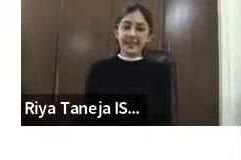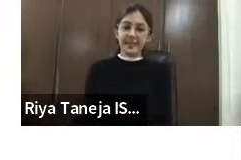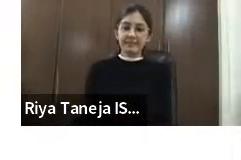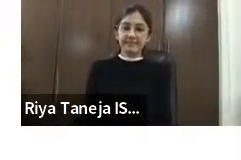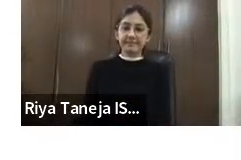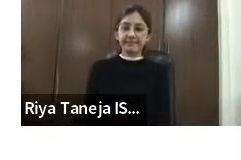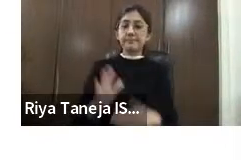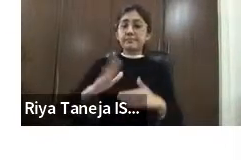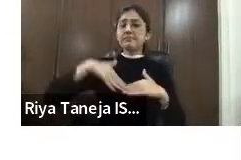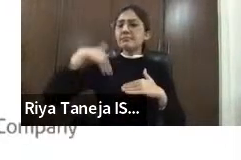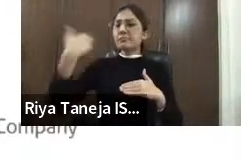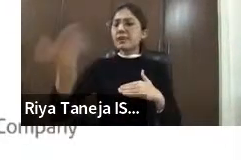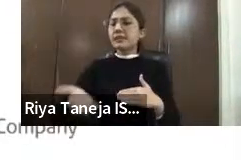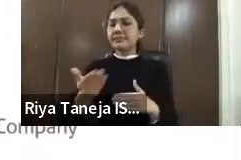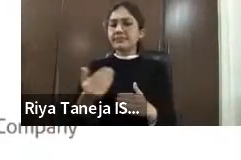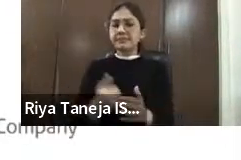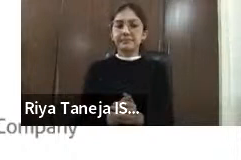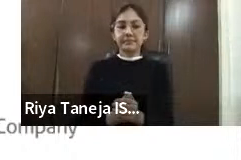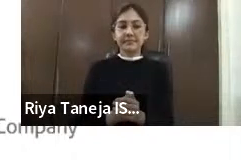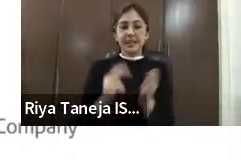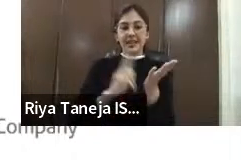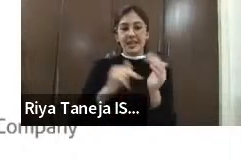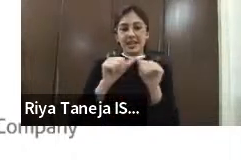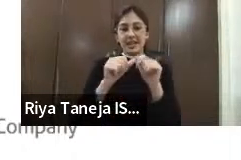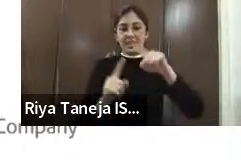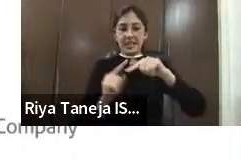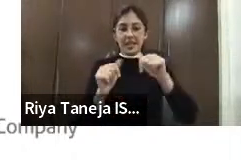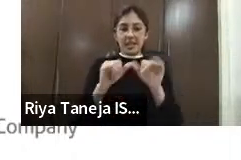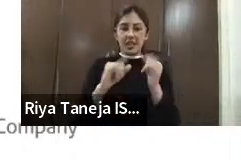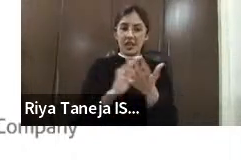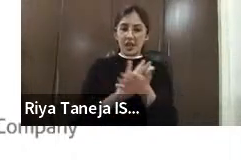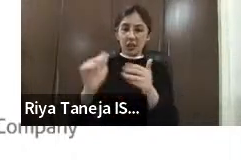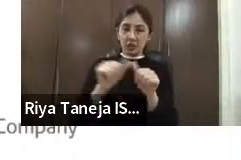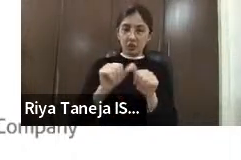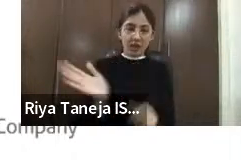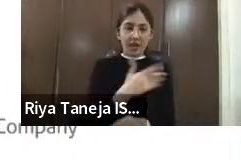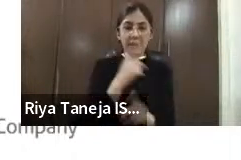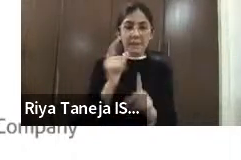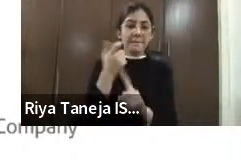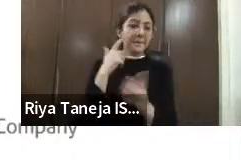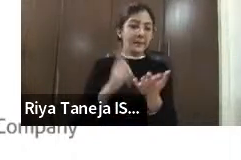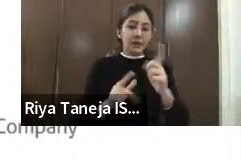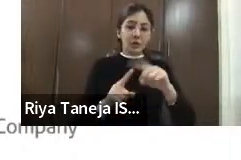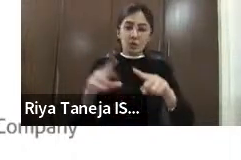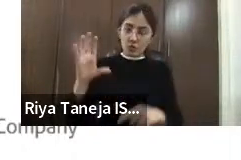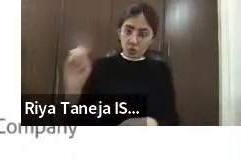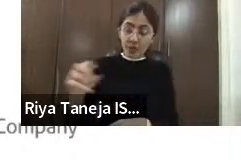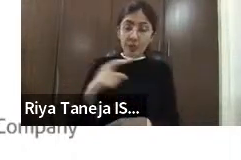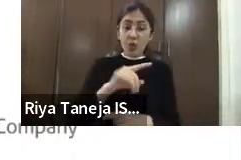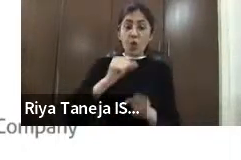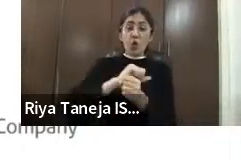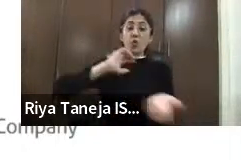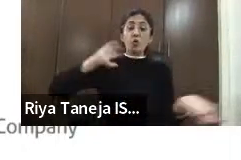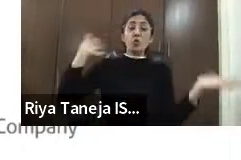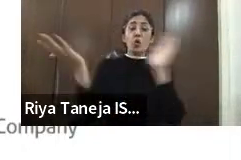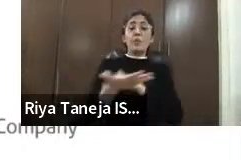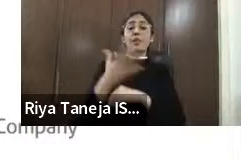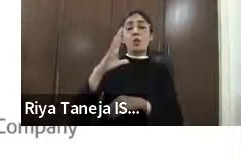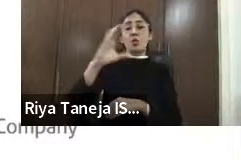The next recipient, Natasha Pinto, Global Co-Lead of the Accessibility